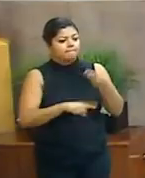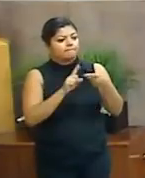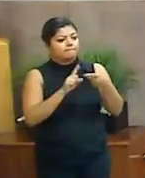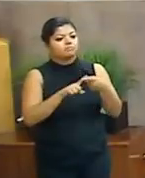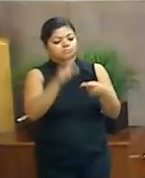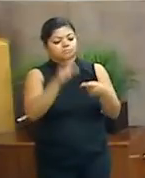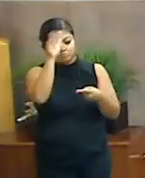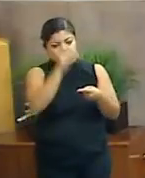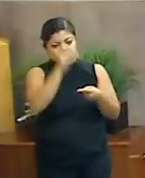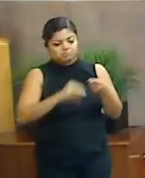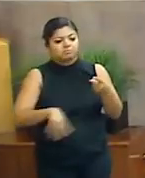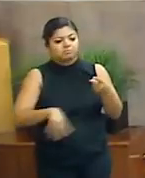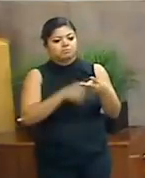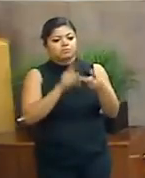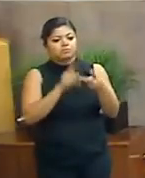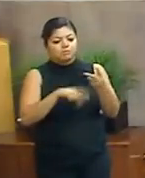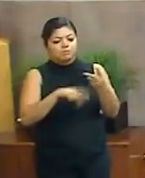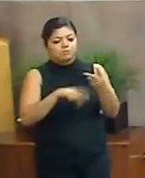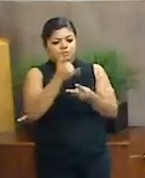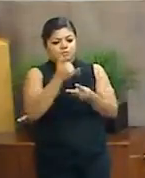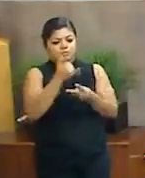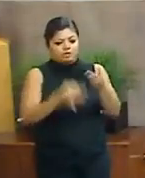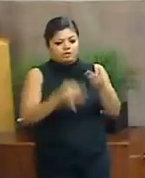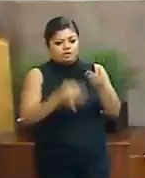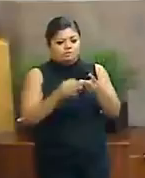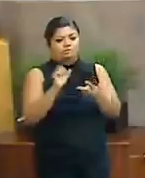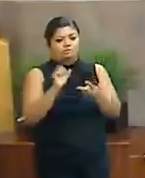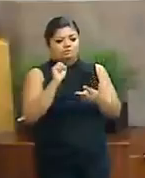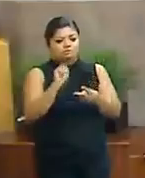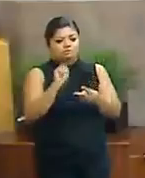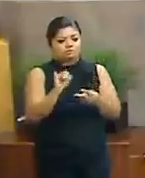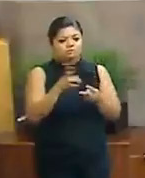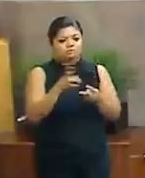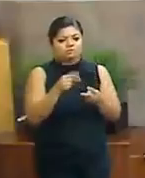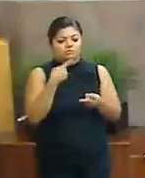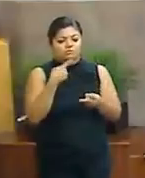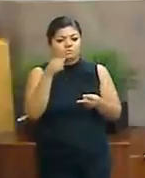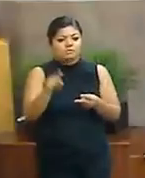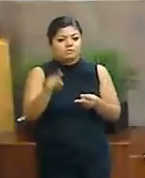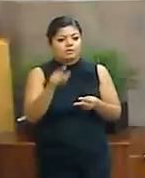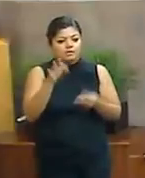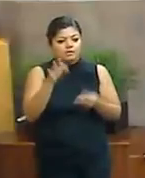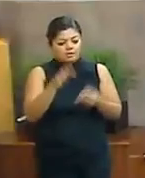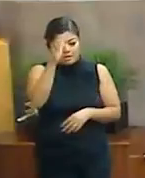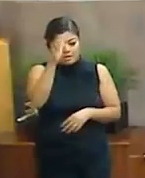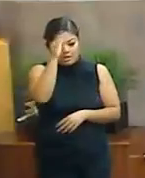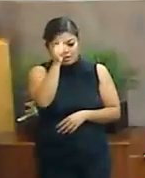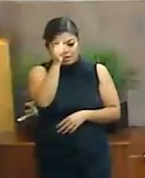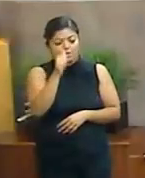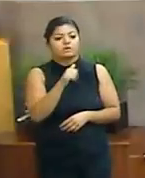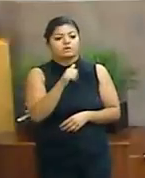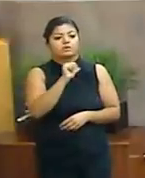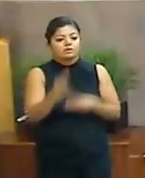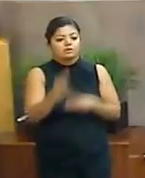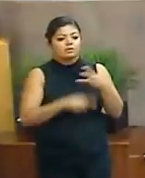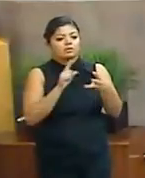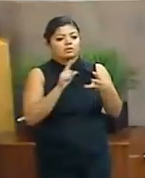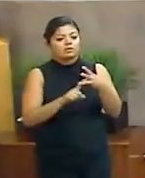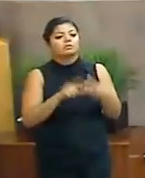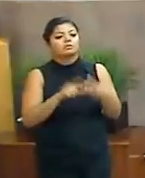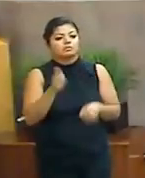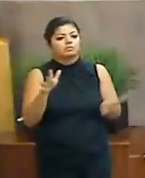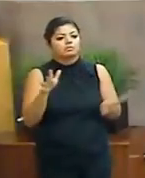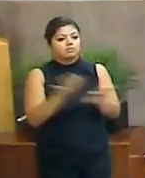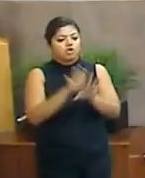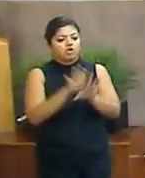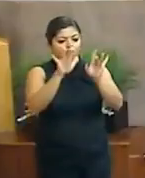nada según referentes de posición es presidente de la resolución declarativa y los términos presentados en la ejecutoria 30 se ponen que